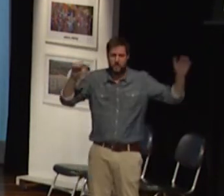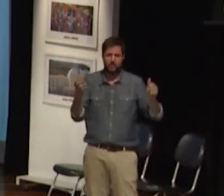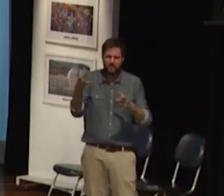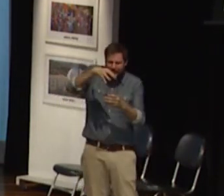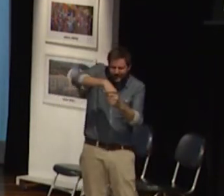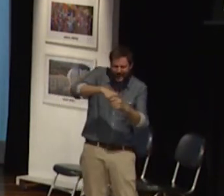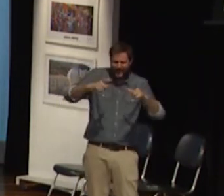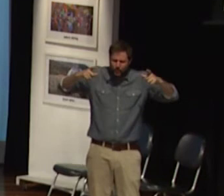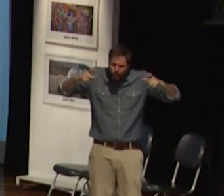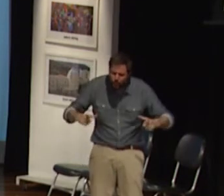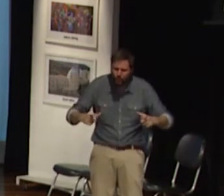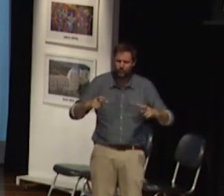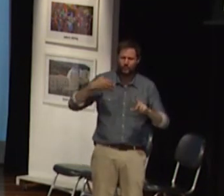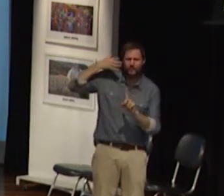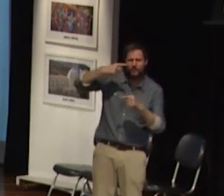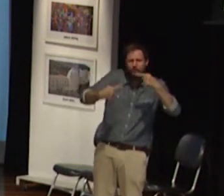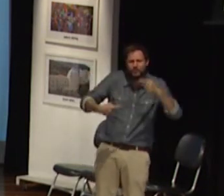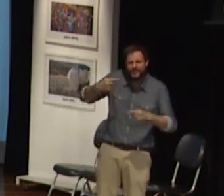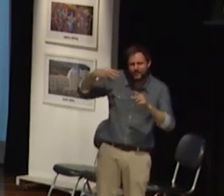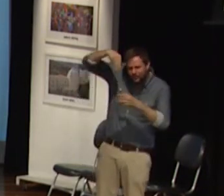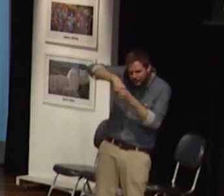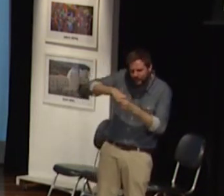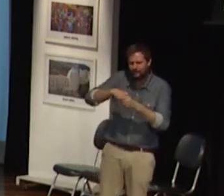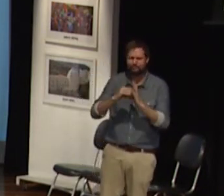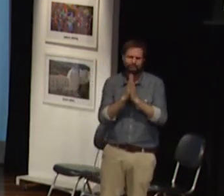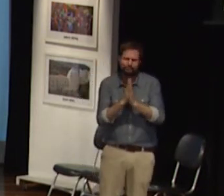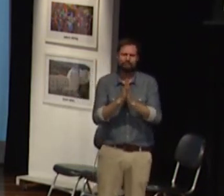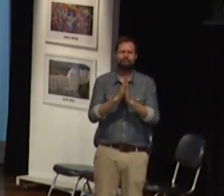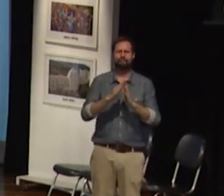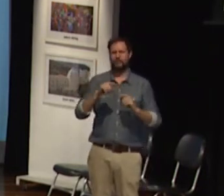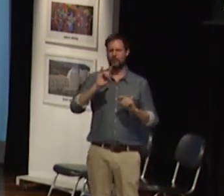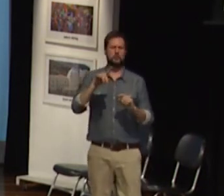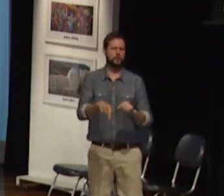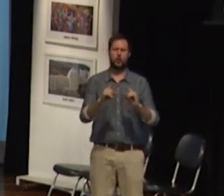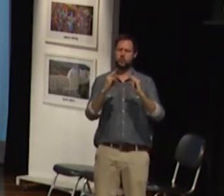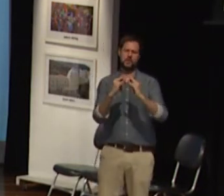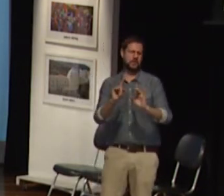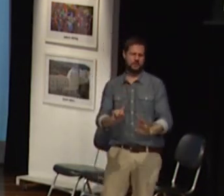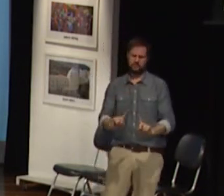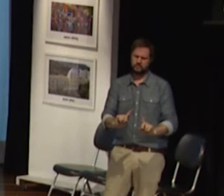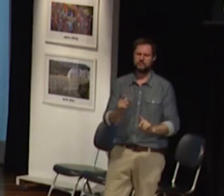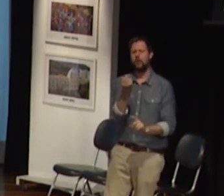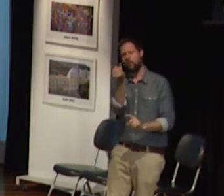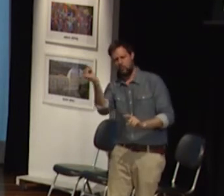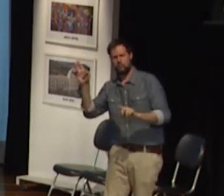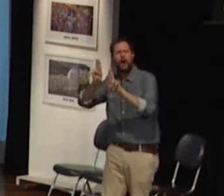mas dentro dos espaços onde vocês estão, dentro do debate, do discurso, sinaliza, não só dentro do INDES,